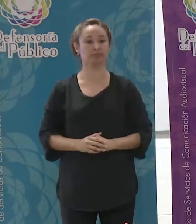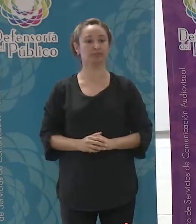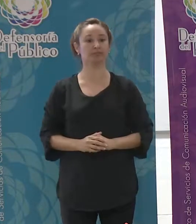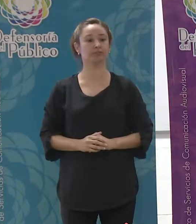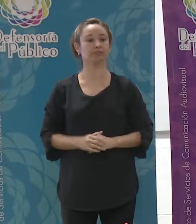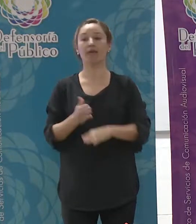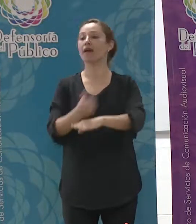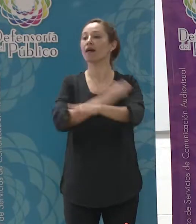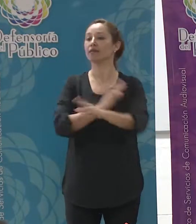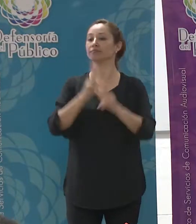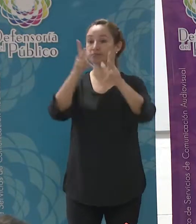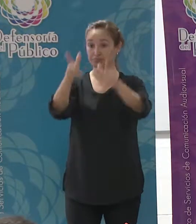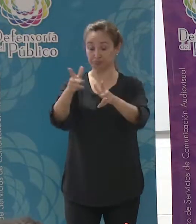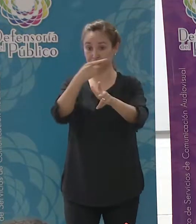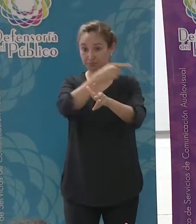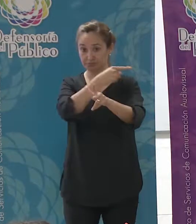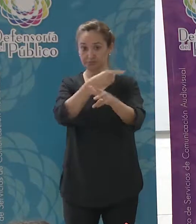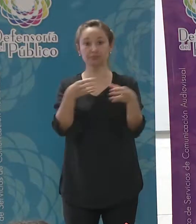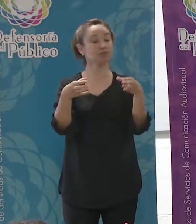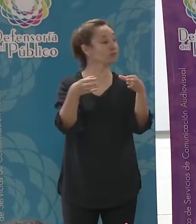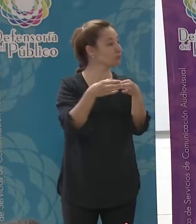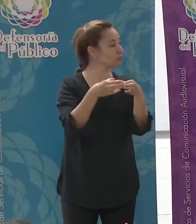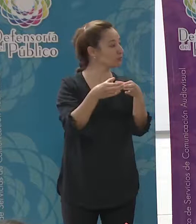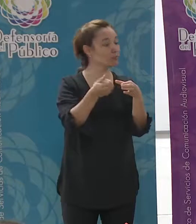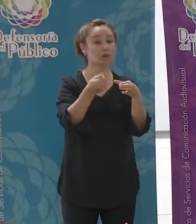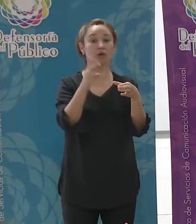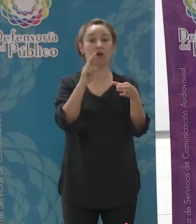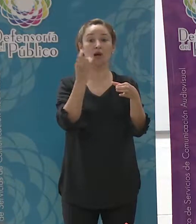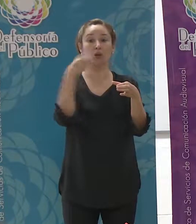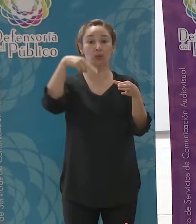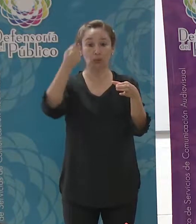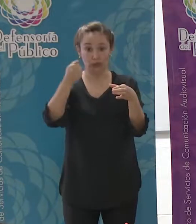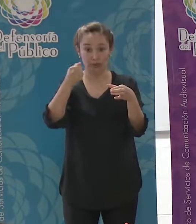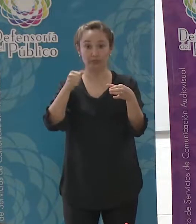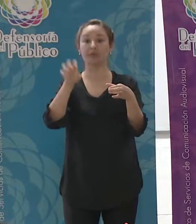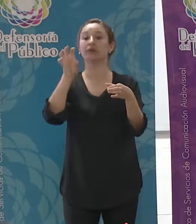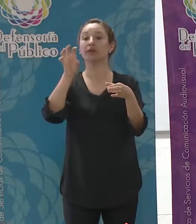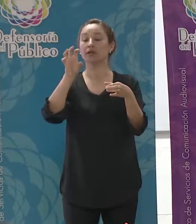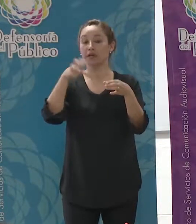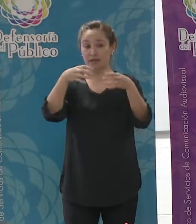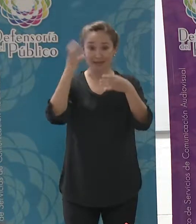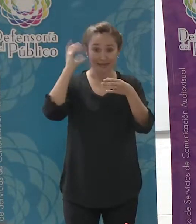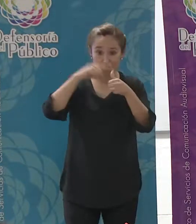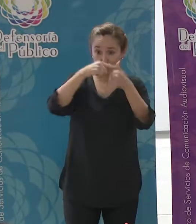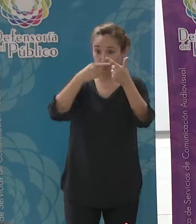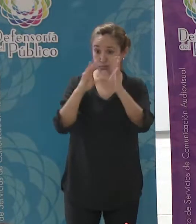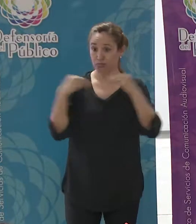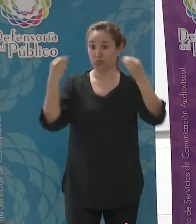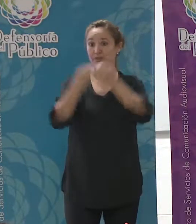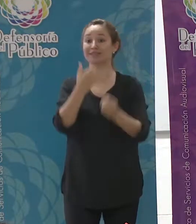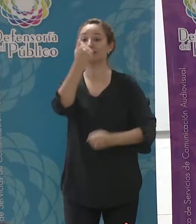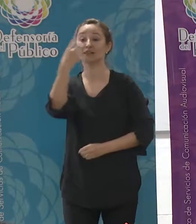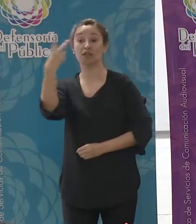Como mencioné anteriormente, ARUNA está integrada por 62 radios universitarias que están ubicadas a lo largo y a lo ancho del